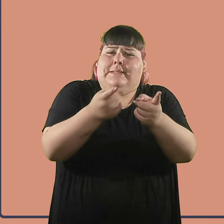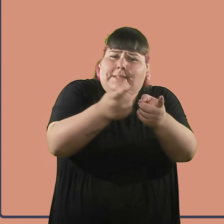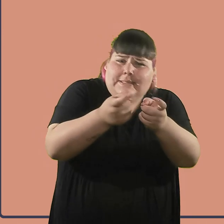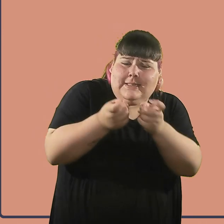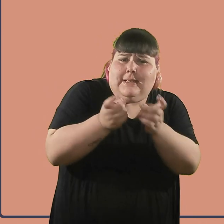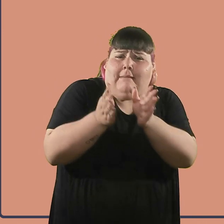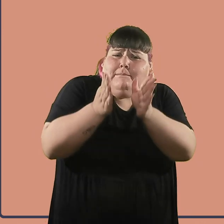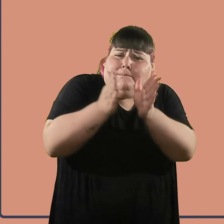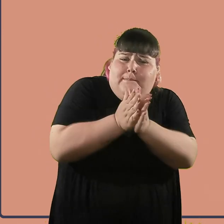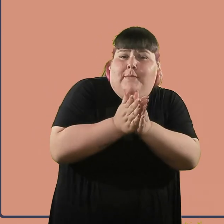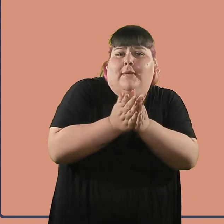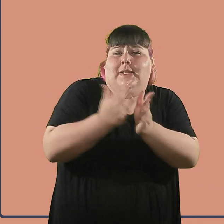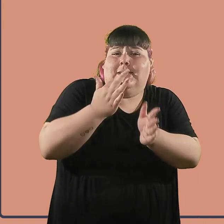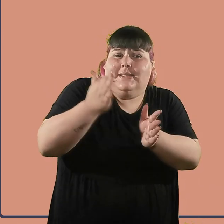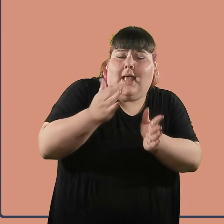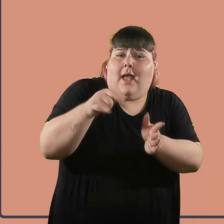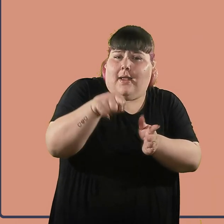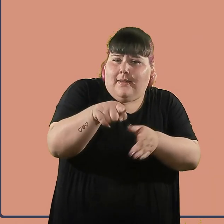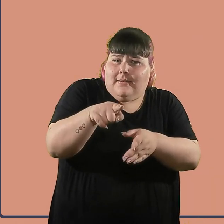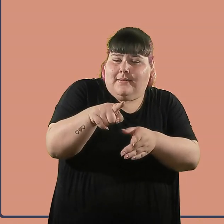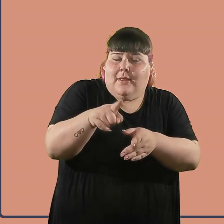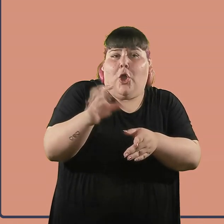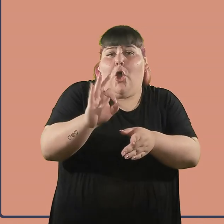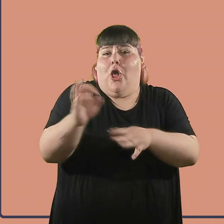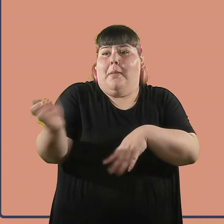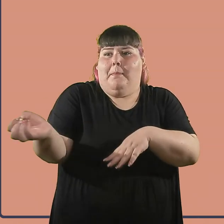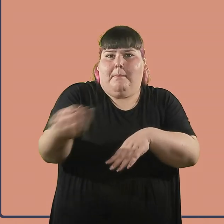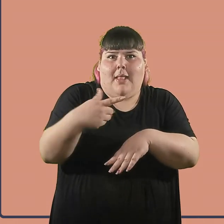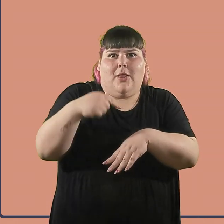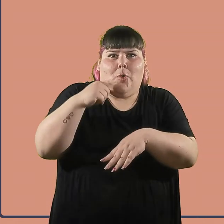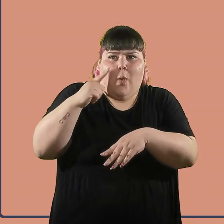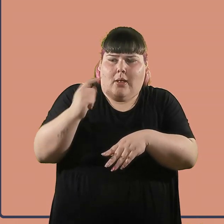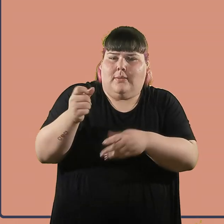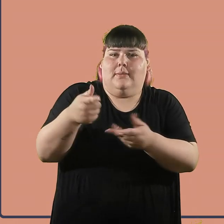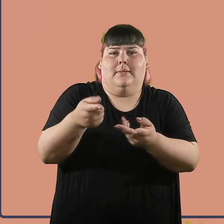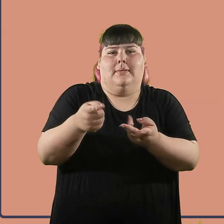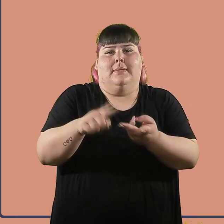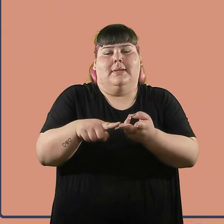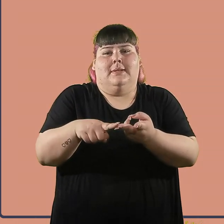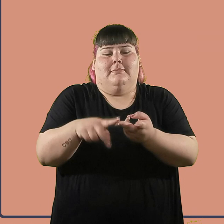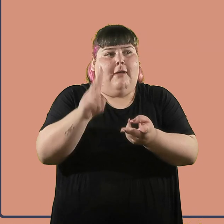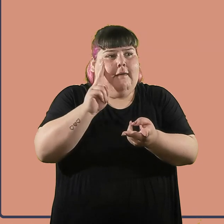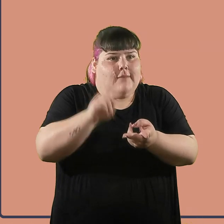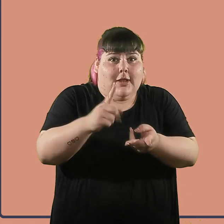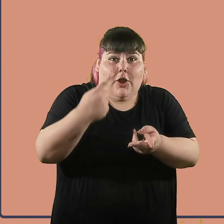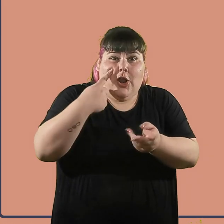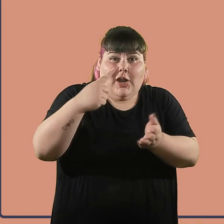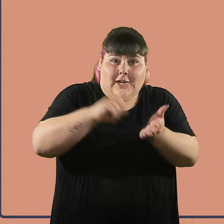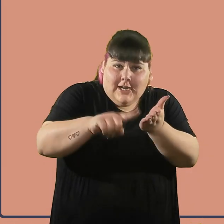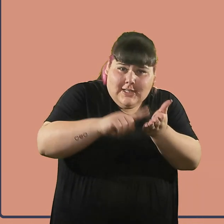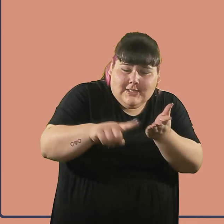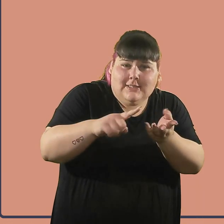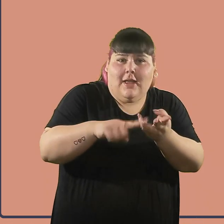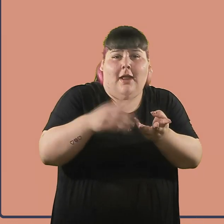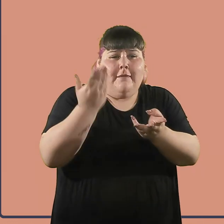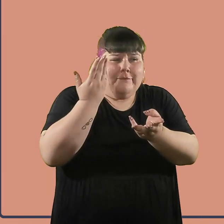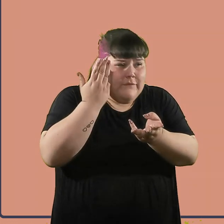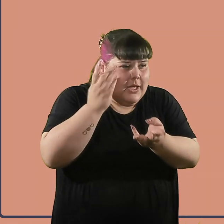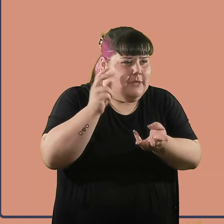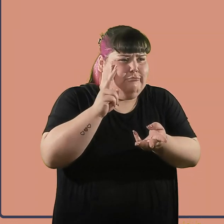sangre para... han recibido una cadena por WhatsApp, visto en Instagram o Facebook un pedido